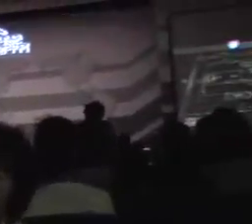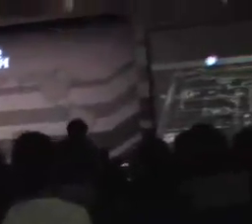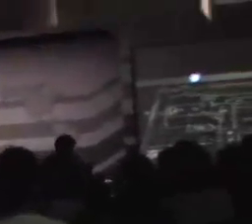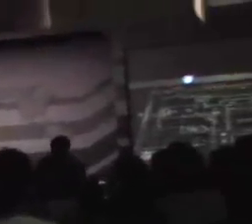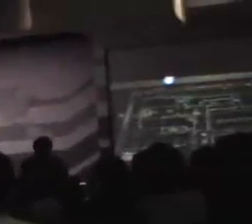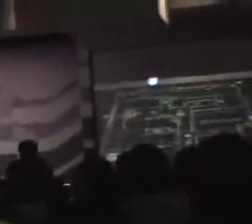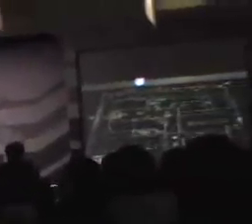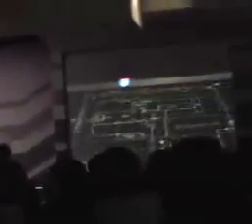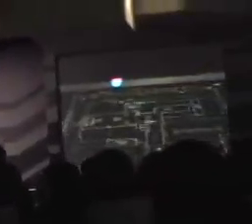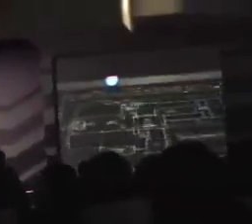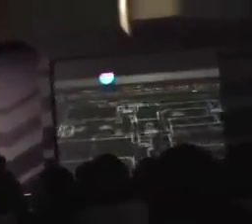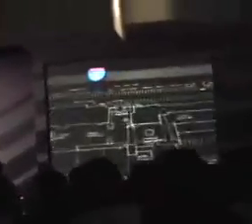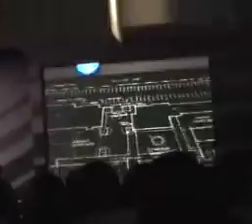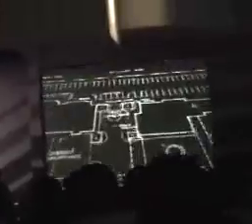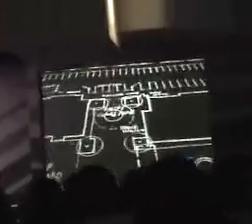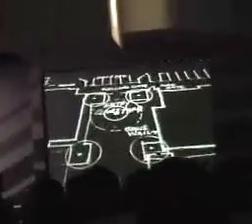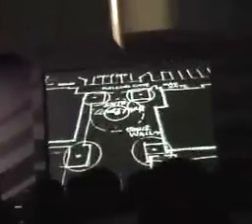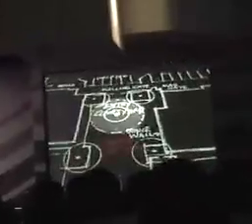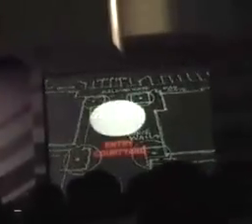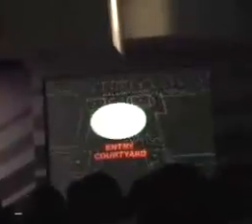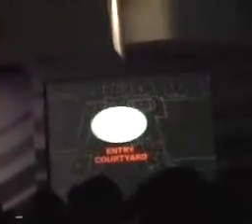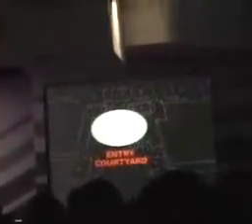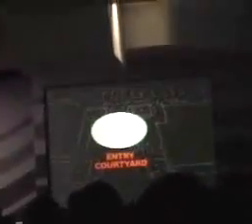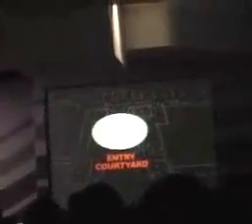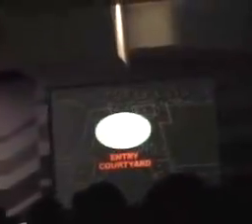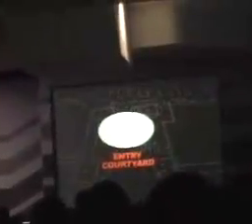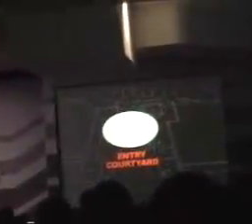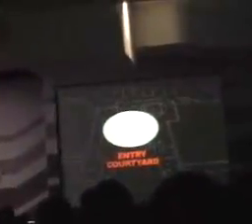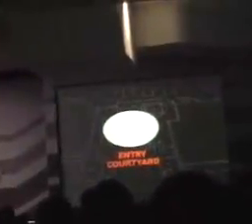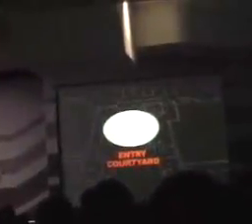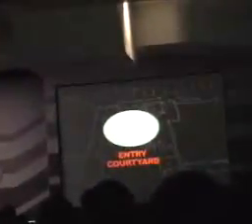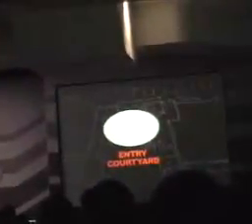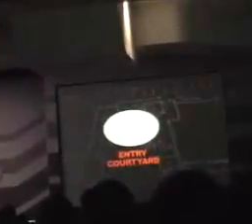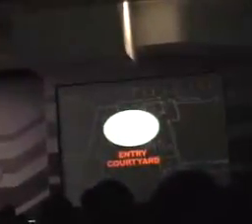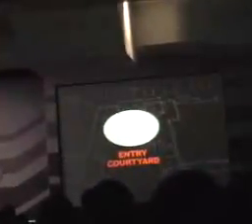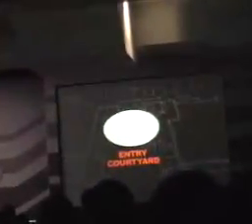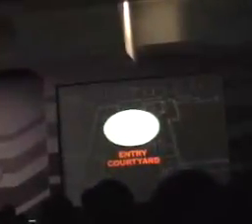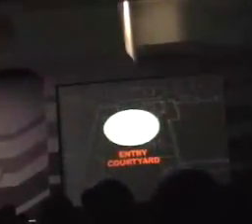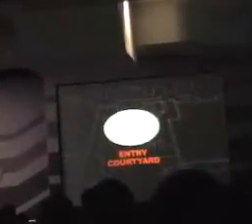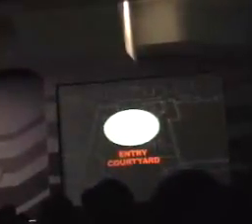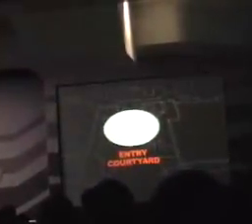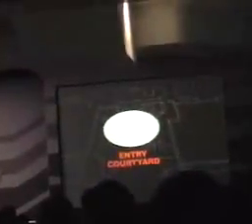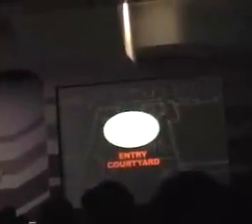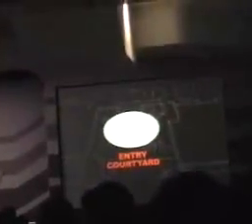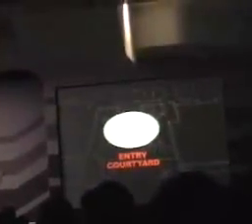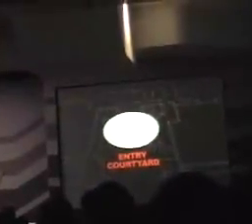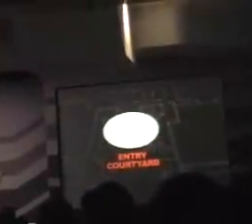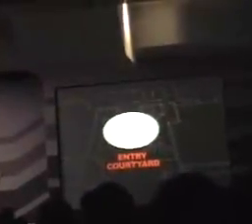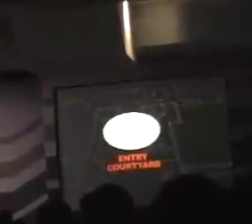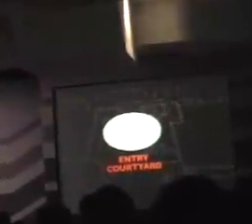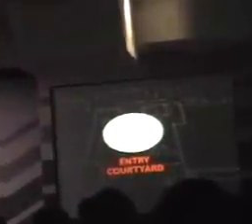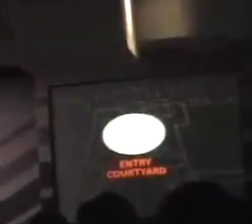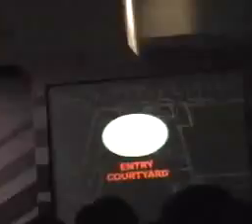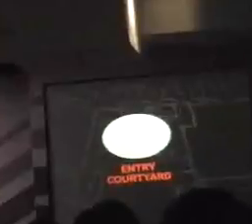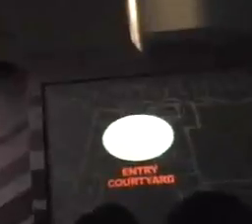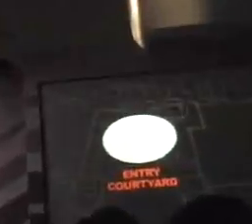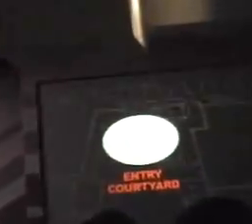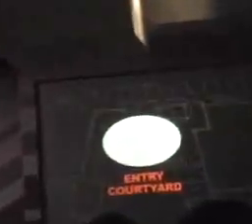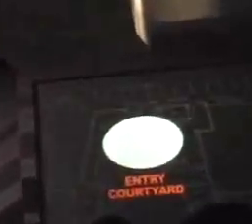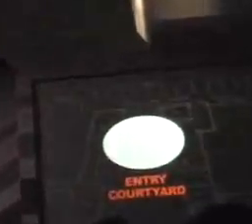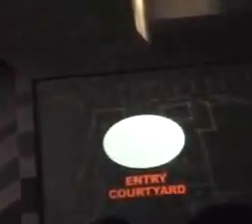킹덤 드림 센터에 들어와서 파킹을 하면은 곧 엔트리 콜야드 들어오는 정문 쪽에